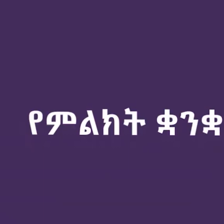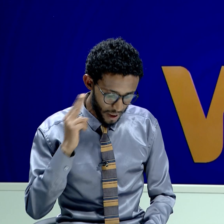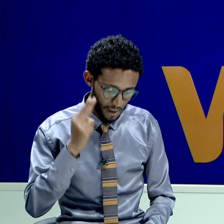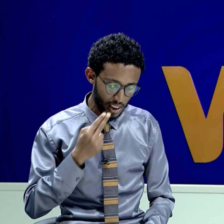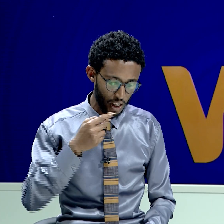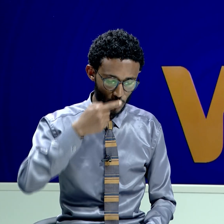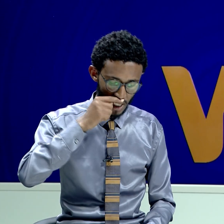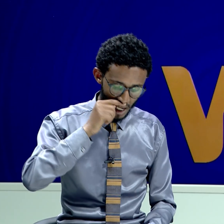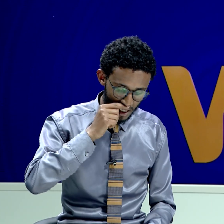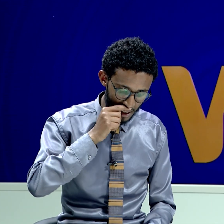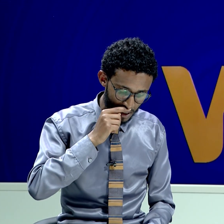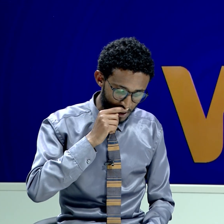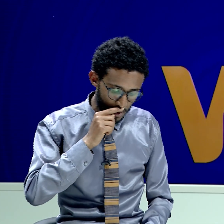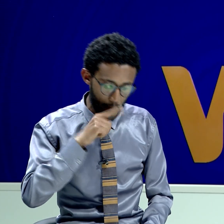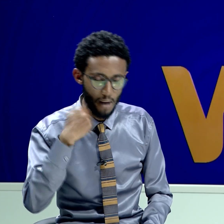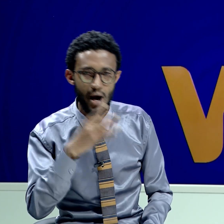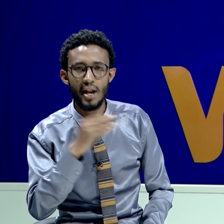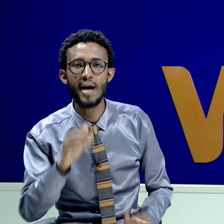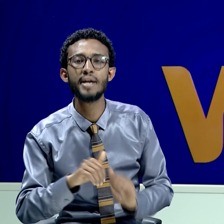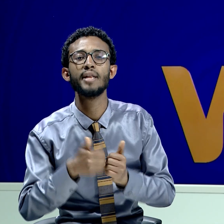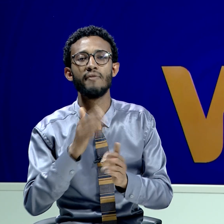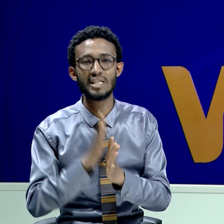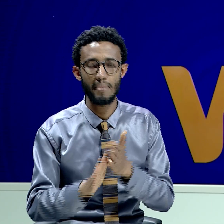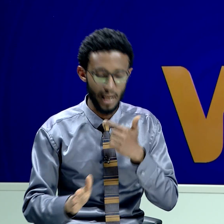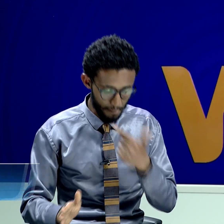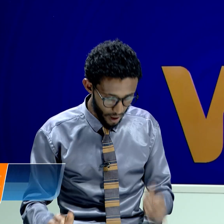مسمى سنة شو تاند بمعنى إن ديت يفتح ما لم يلو